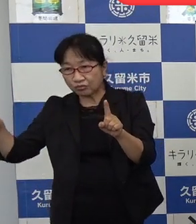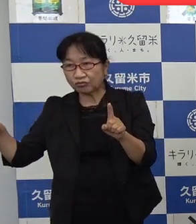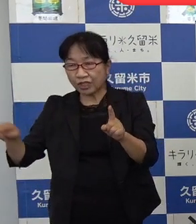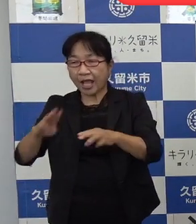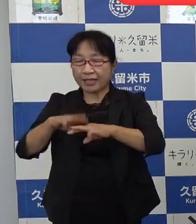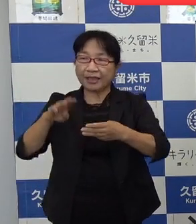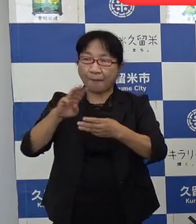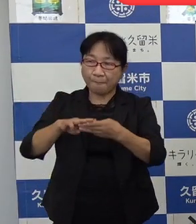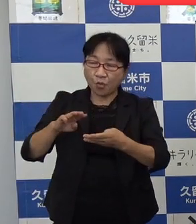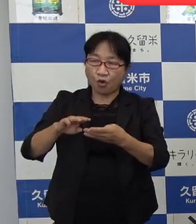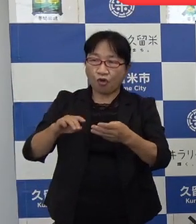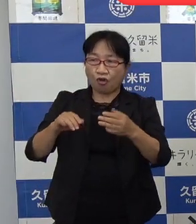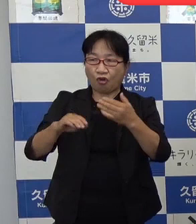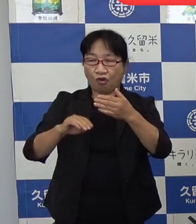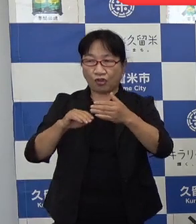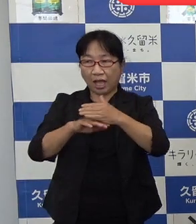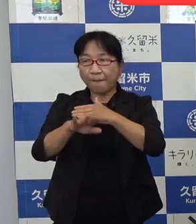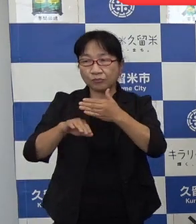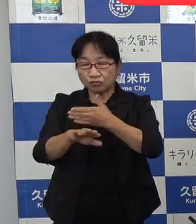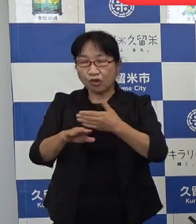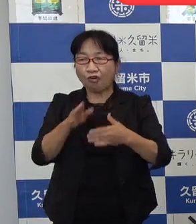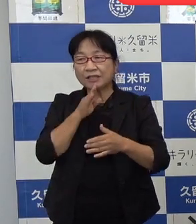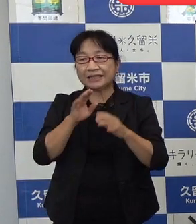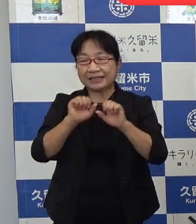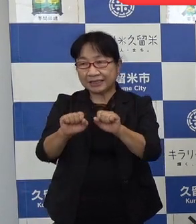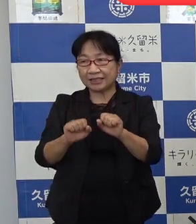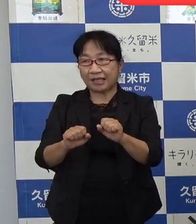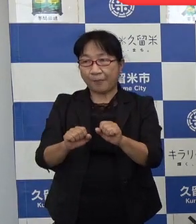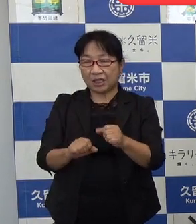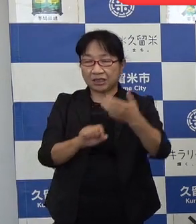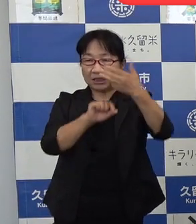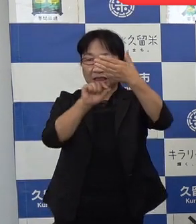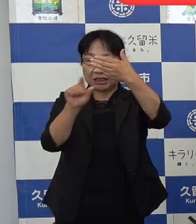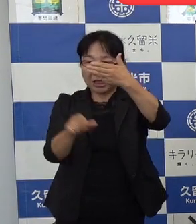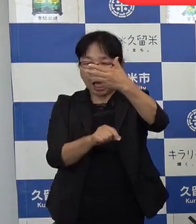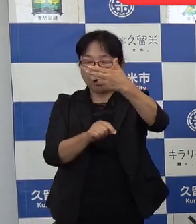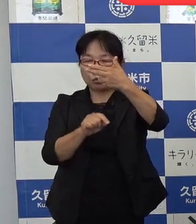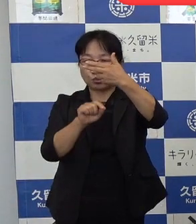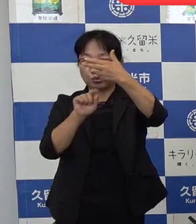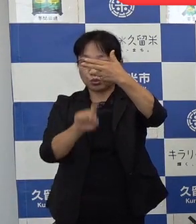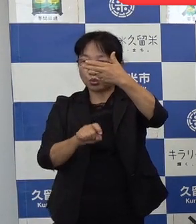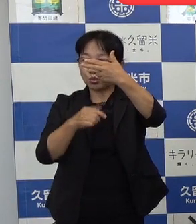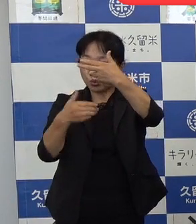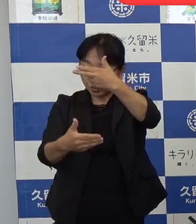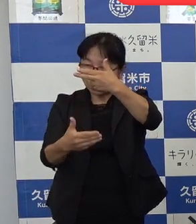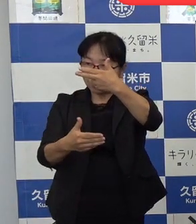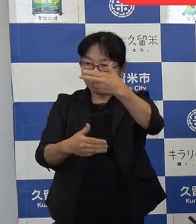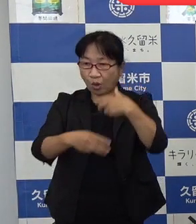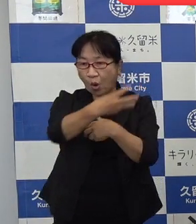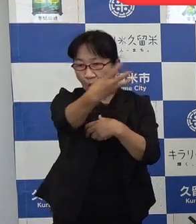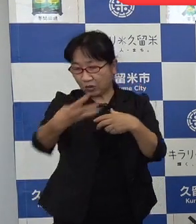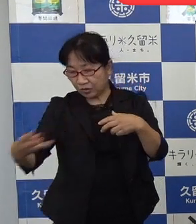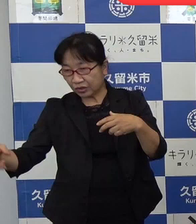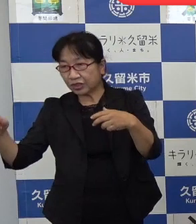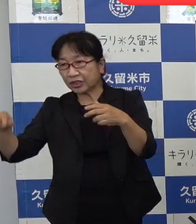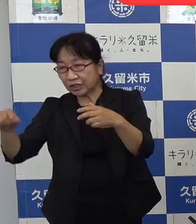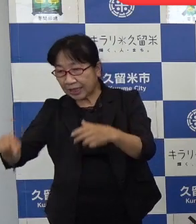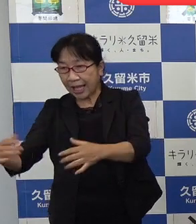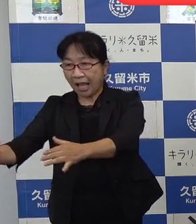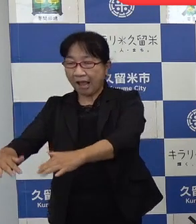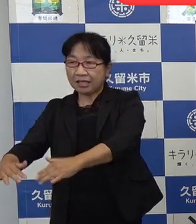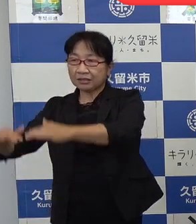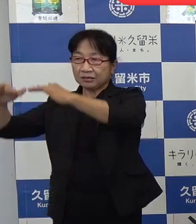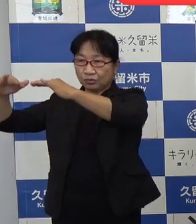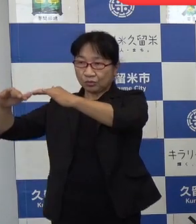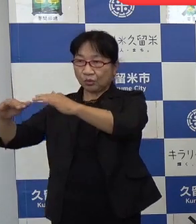。7月19日の大雨の際も、下流域で特段の浸水被害は